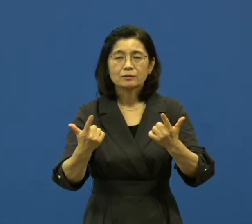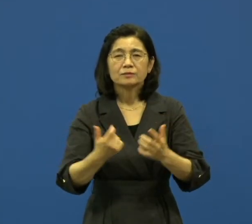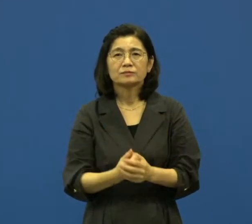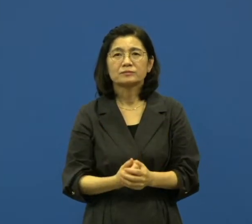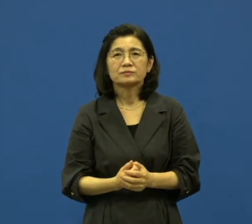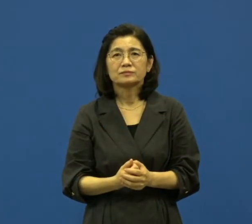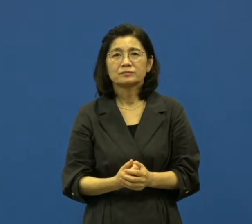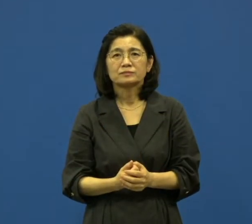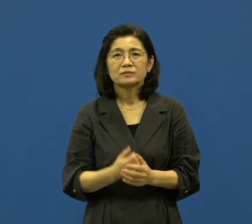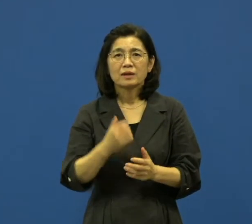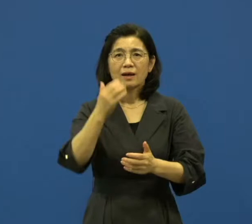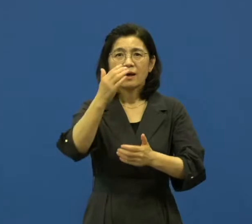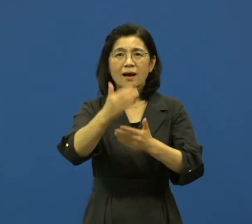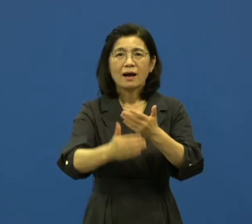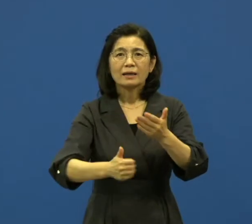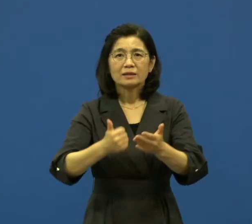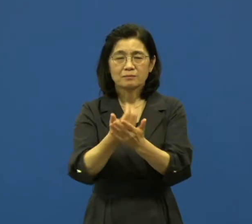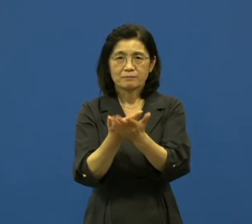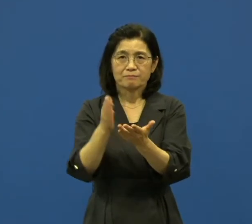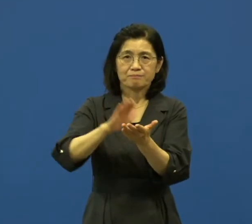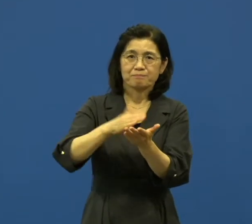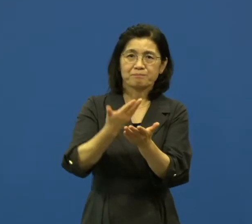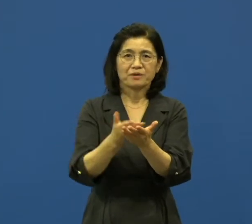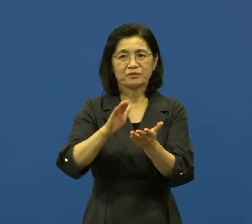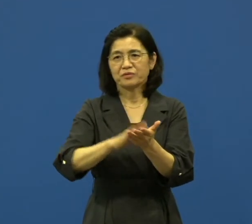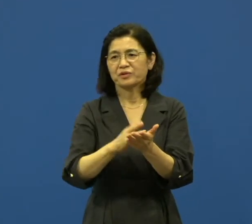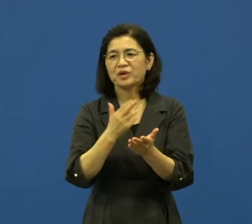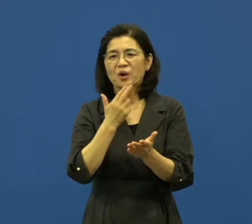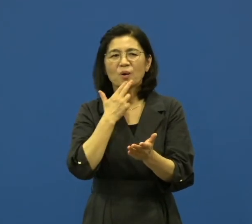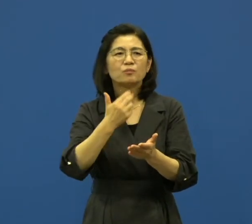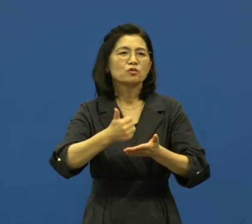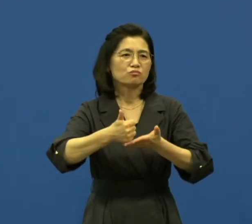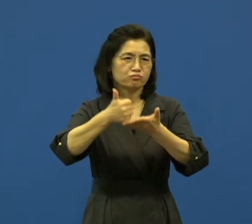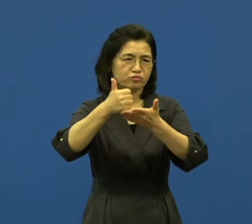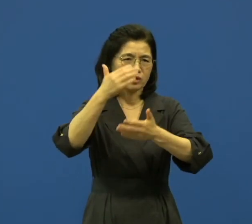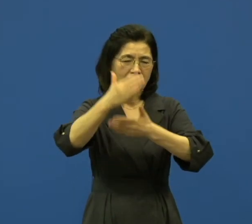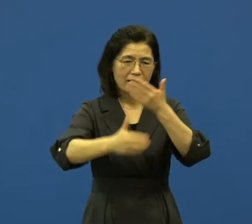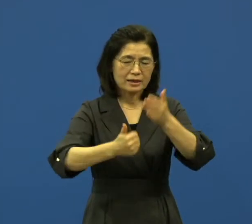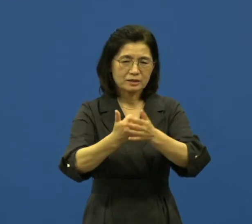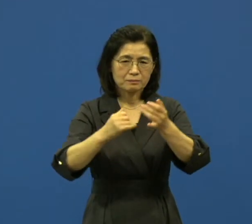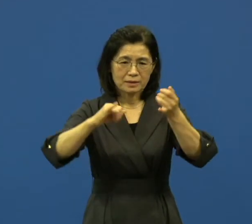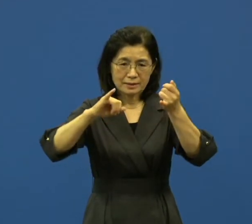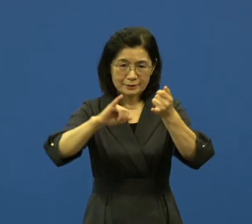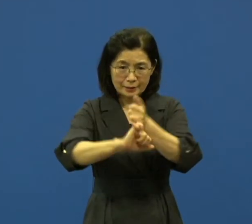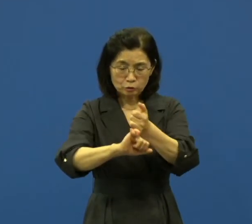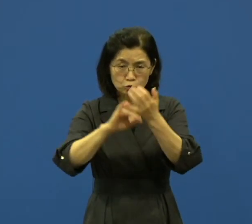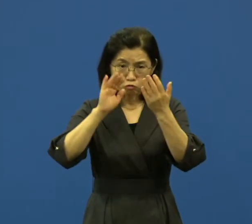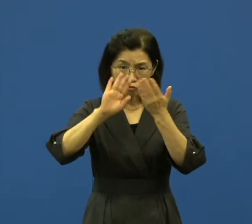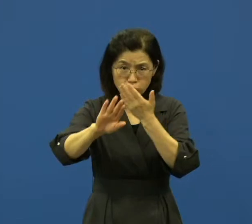오락가락 하는 분이 아닙니다. 하나님은 변덕을 부리는 분이 아닙니다. 하나님은 약속하시고 후회하시는 분이 아닙니다.